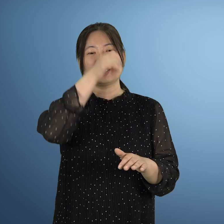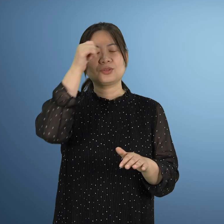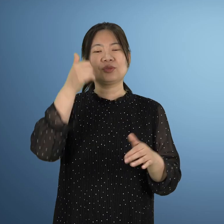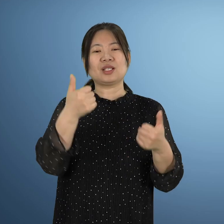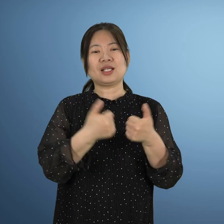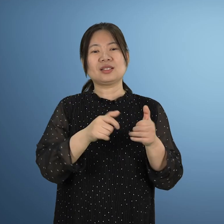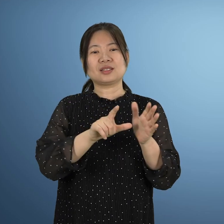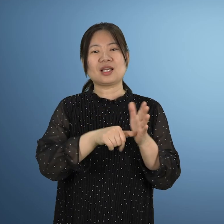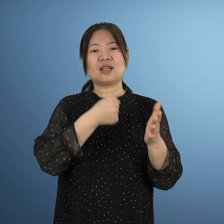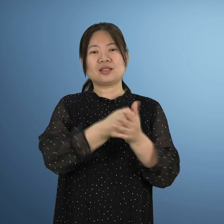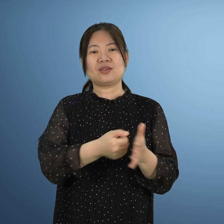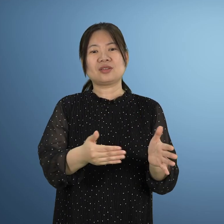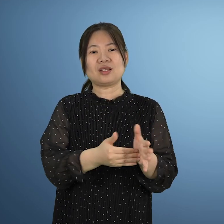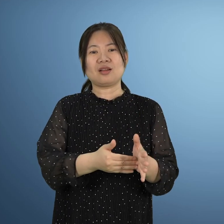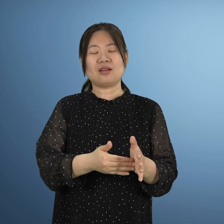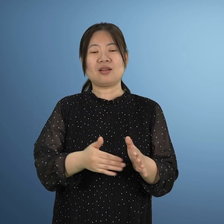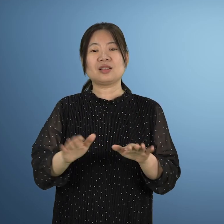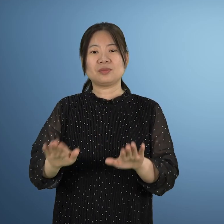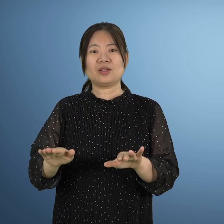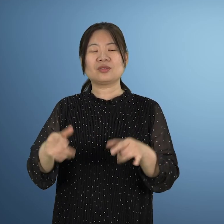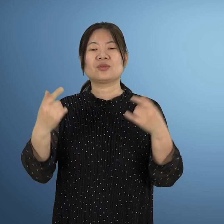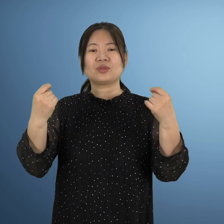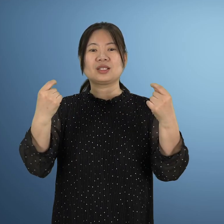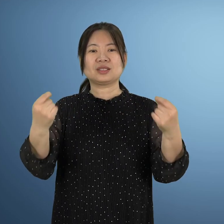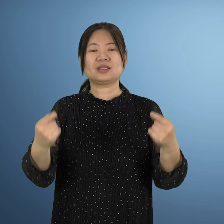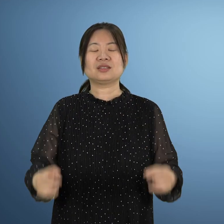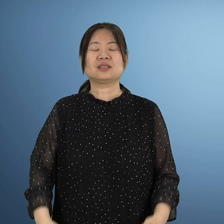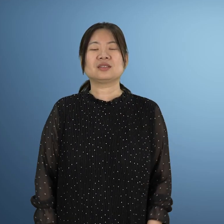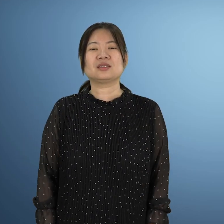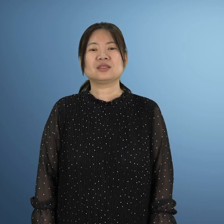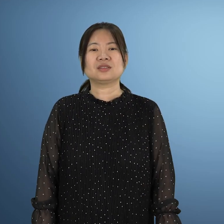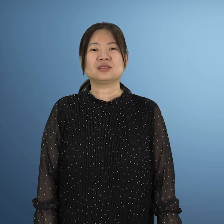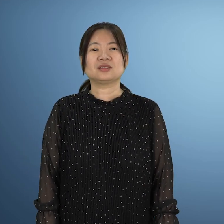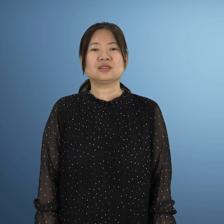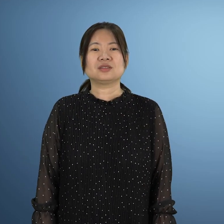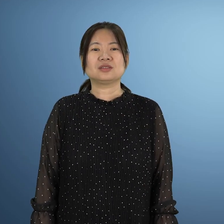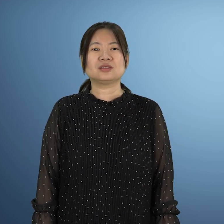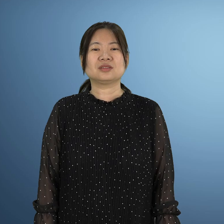했어요. 이번에도 그렇게 할 겁니다.